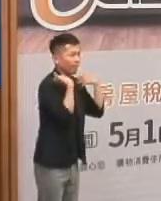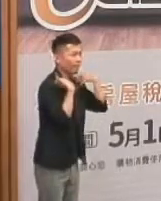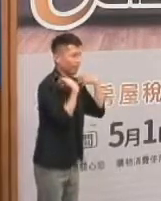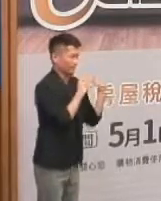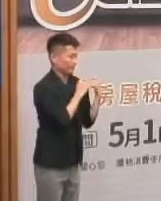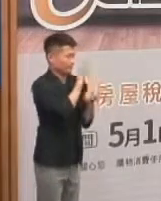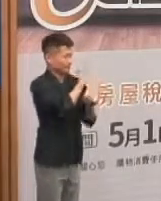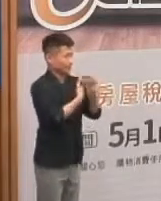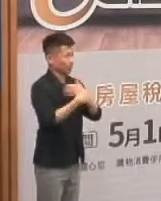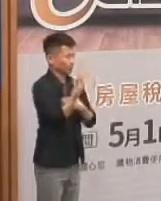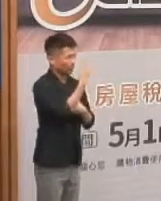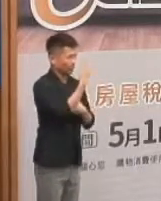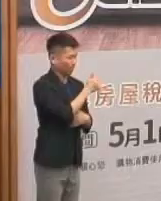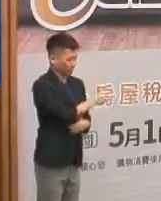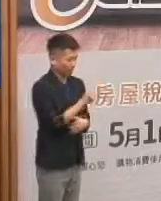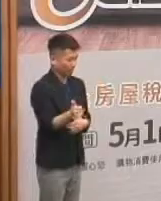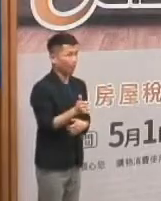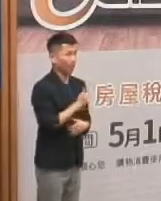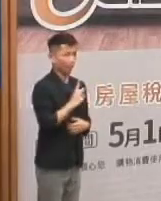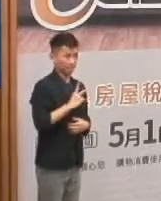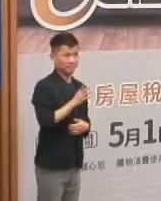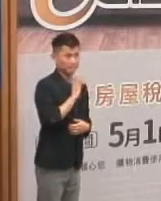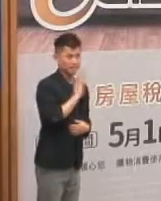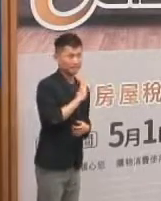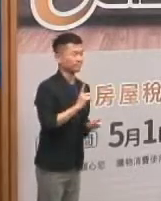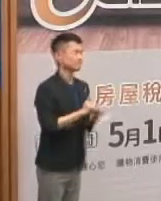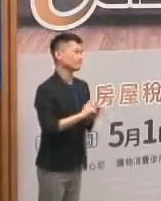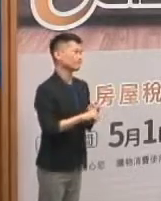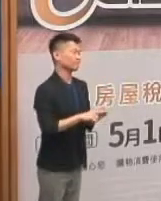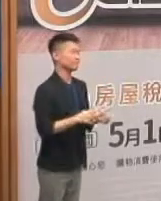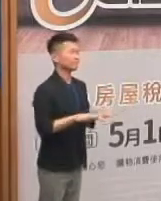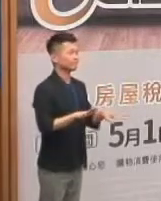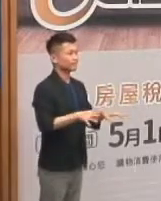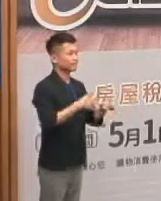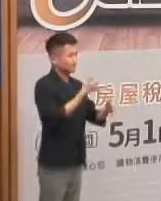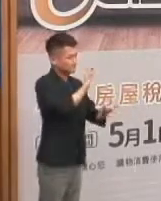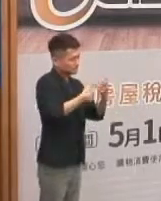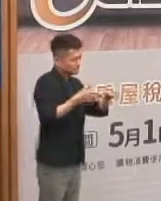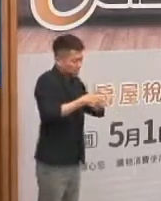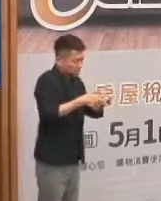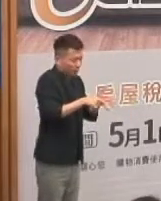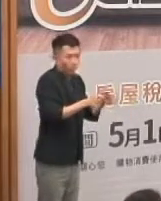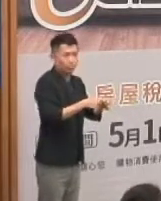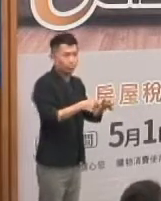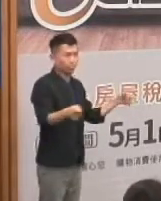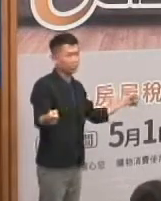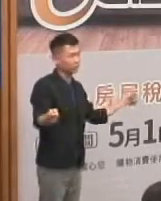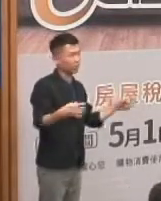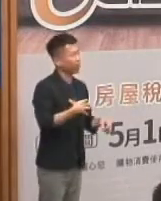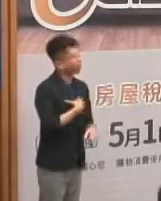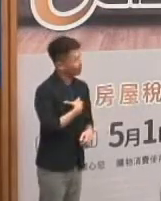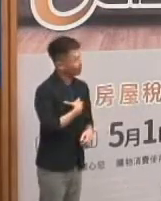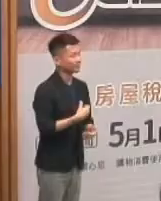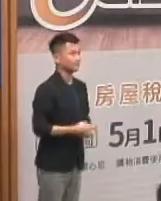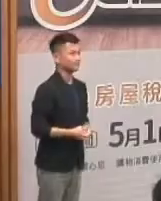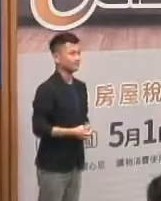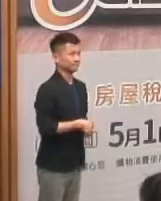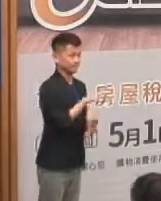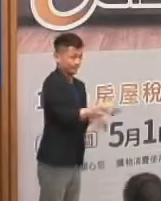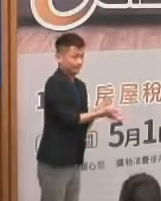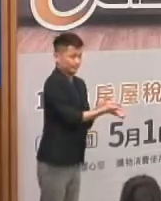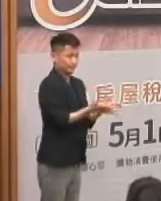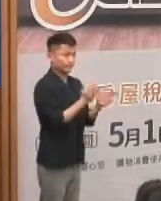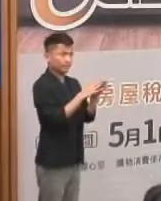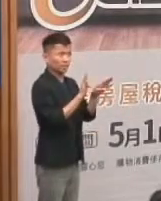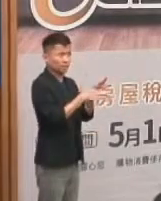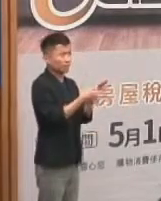有两部戏在嘎，对不对？ 对对，就现在呢，就是拍摄时间还蛮长的。 哦，所以你在这个之前，你缴纳